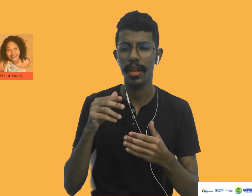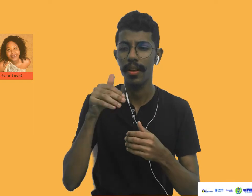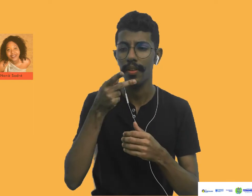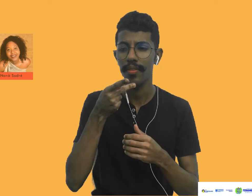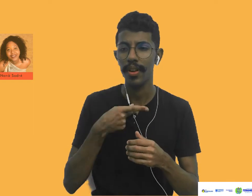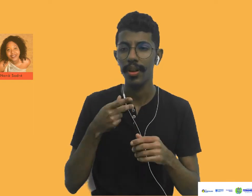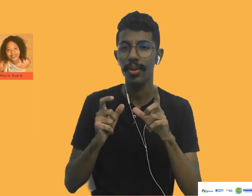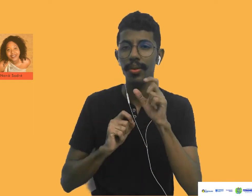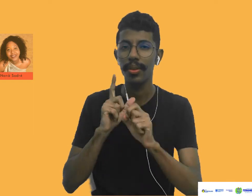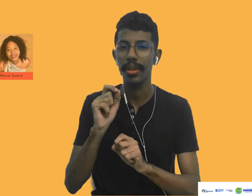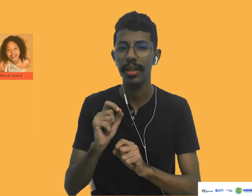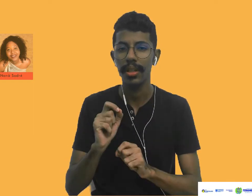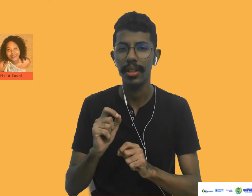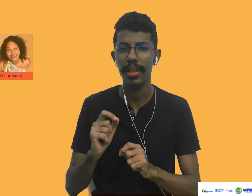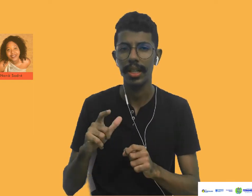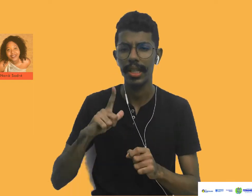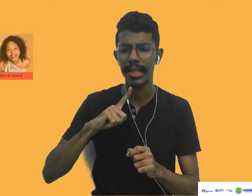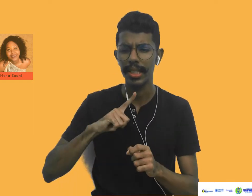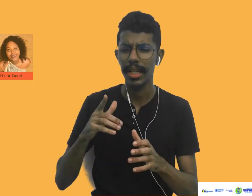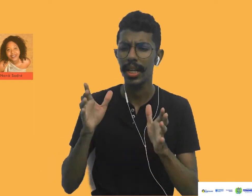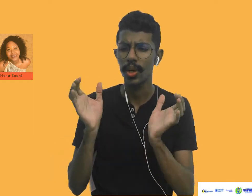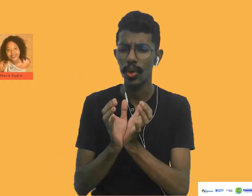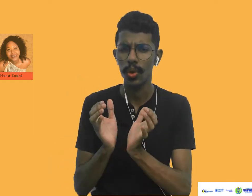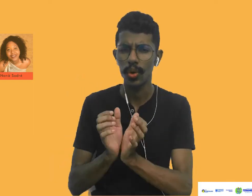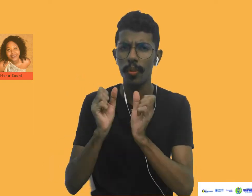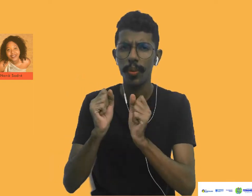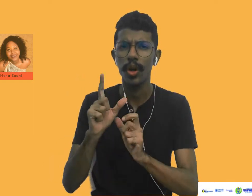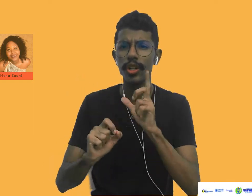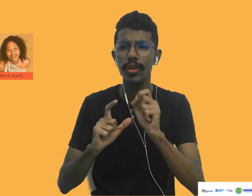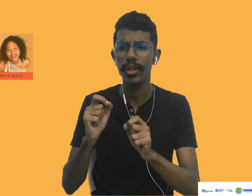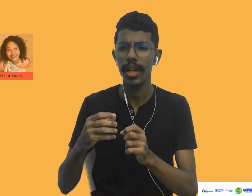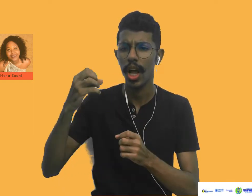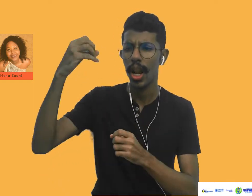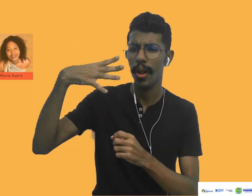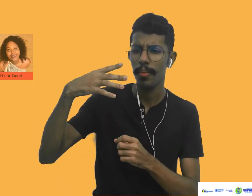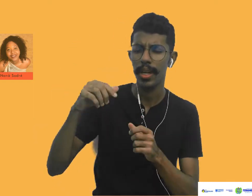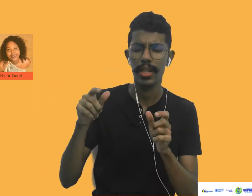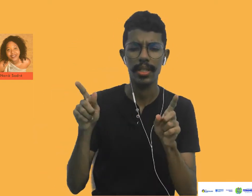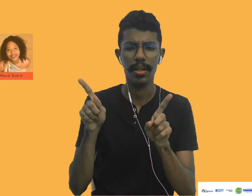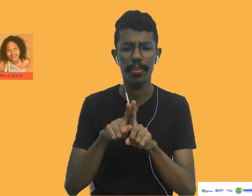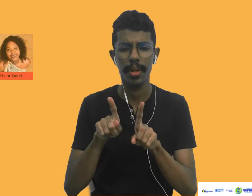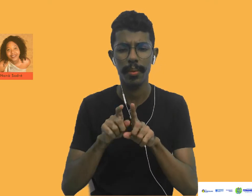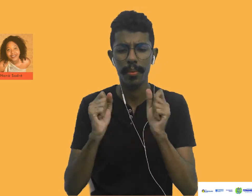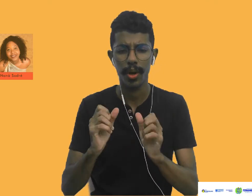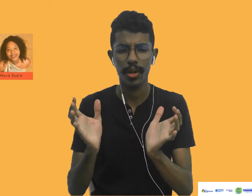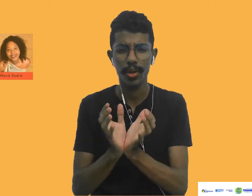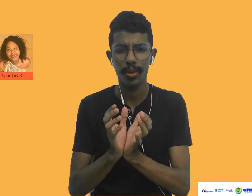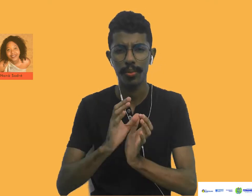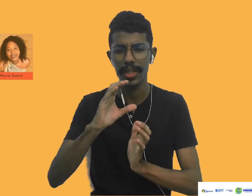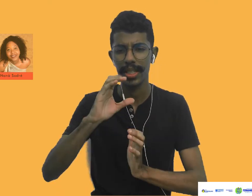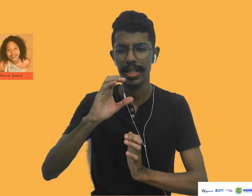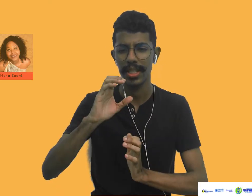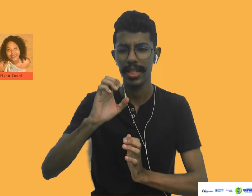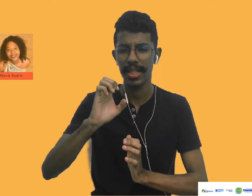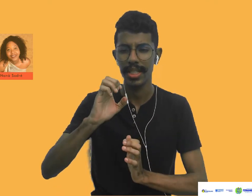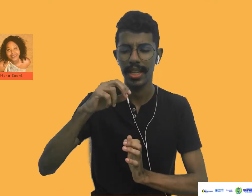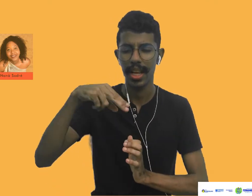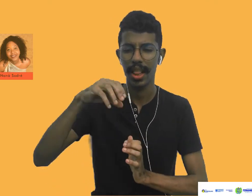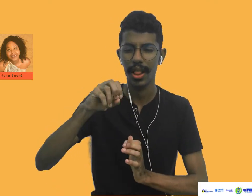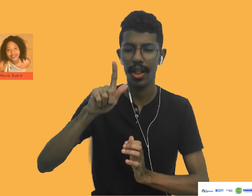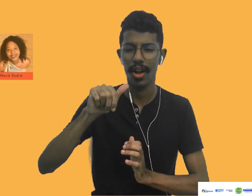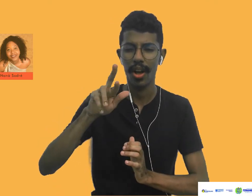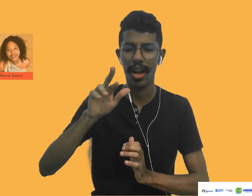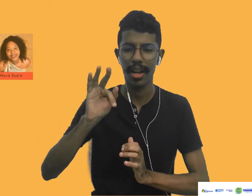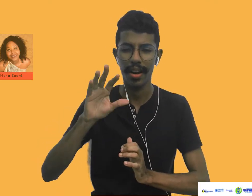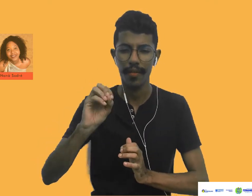muito importante, assim como tem grupos de teatro, grupos de atores, poderia ter grupos de cenógrafos, de iluminadores. Ai, que maravilha! E aí eu